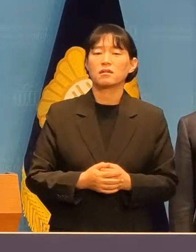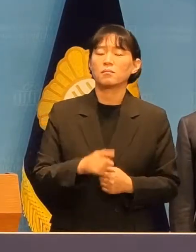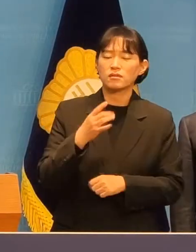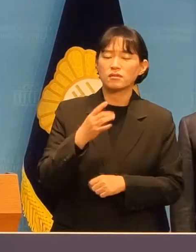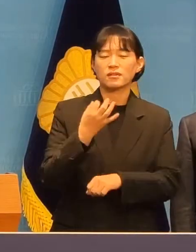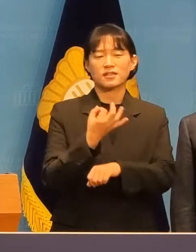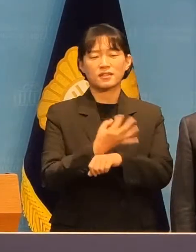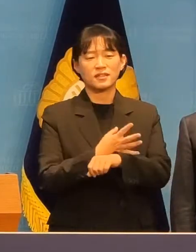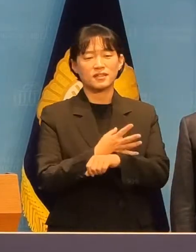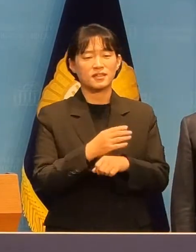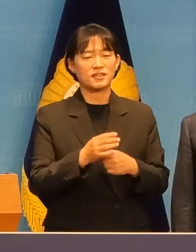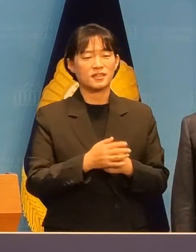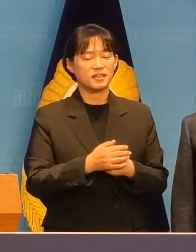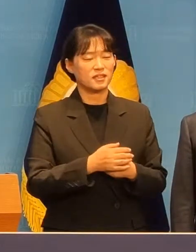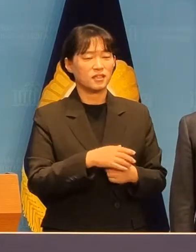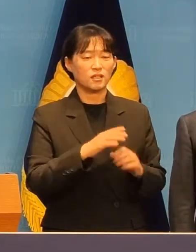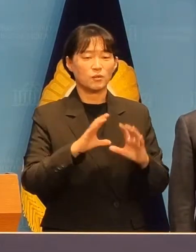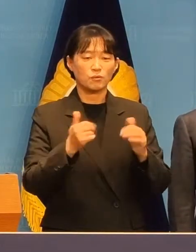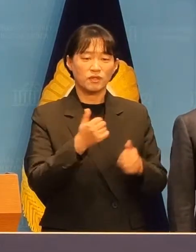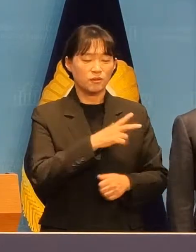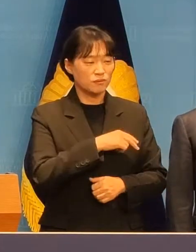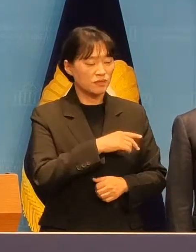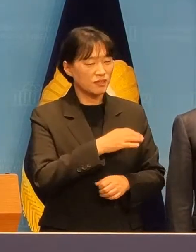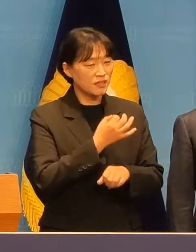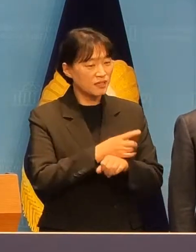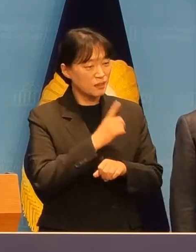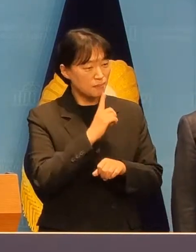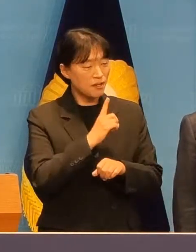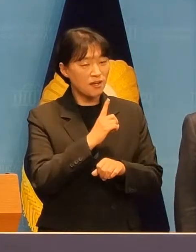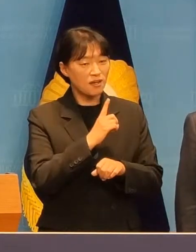먼저 간단히 이광희 국회의원님 한 말씀